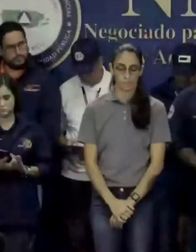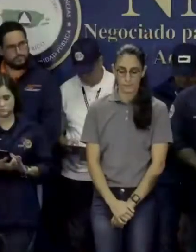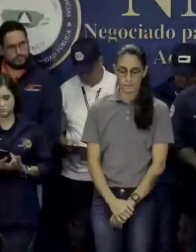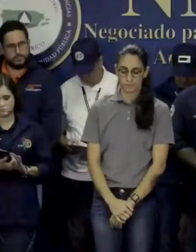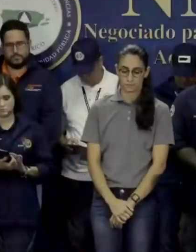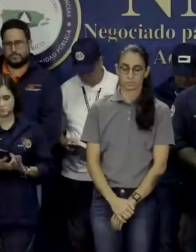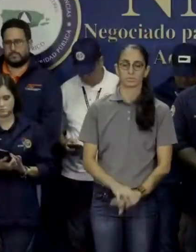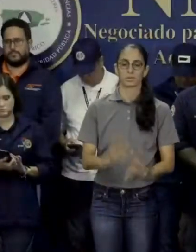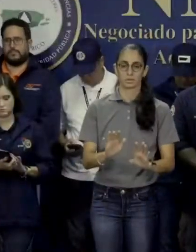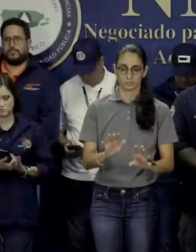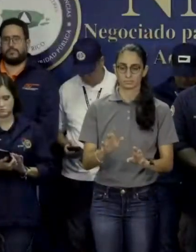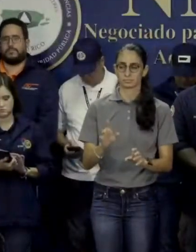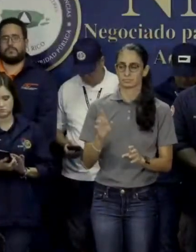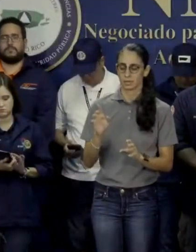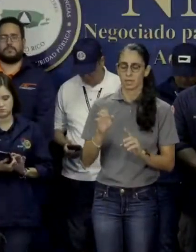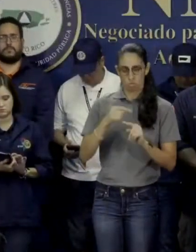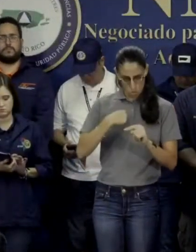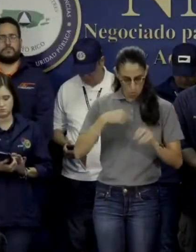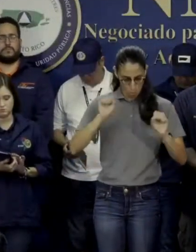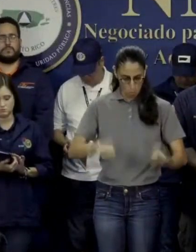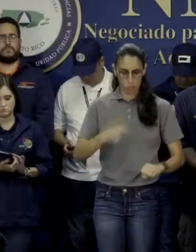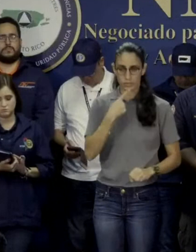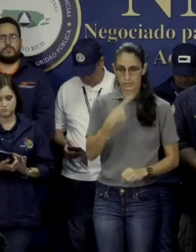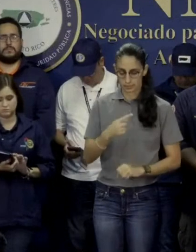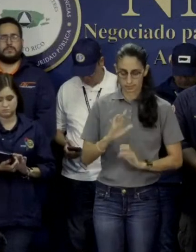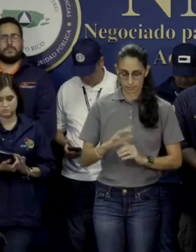puede abundar. Yo lo que voy a decir es que